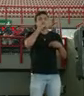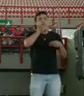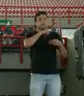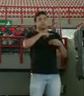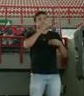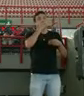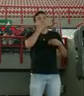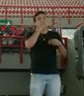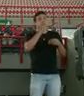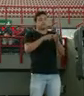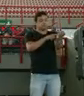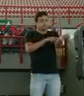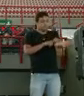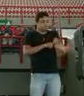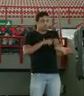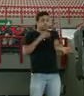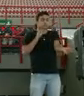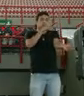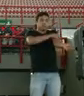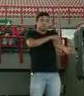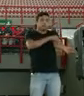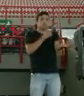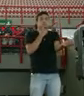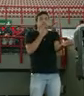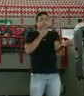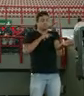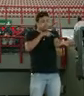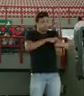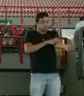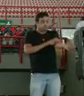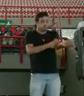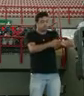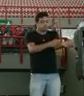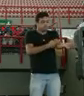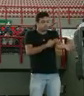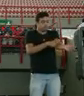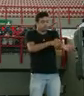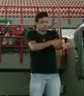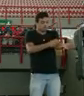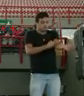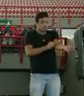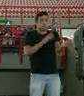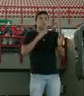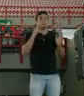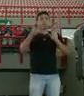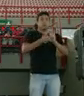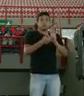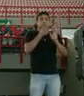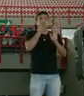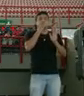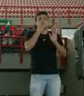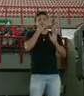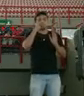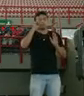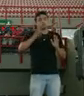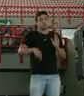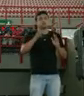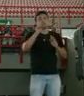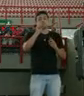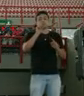secretam substâncias aonde? Dentro da corrente sanguínea. Toda substância secretada por